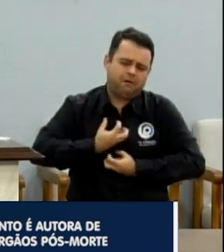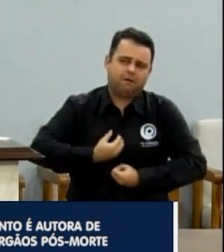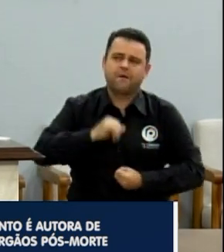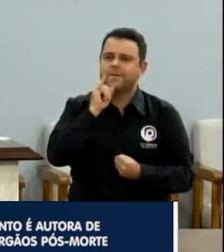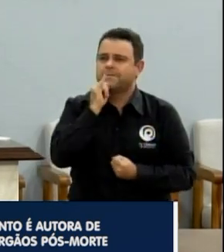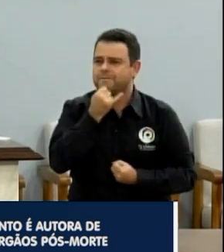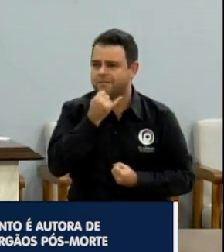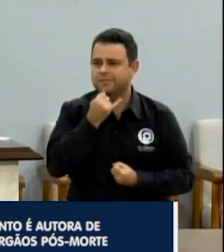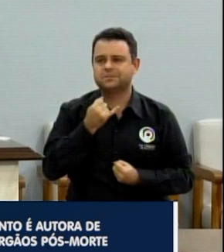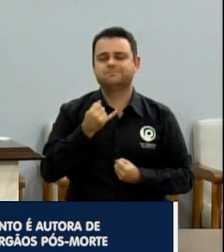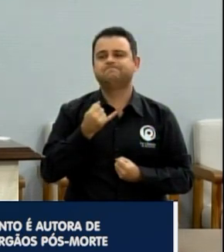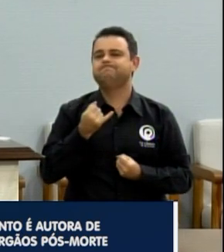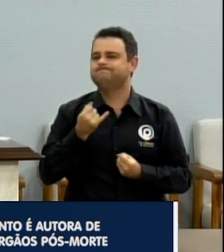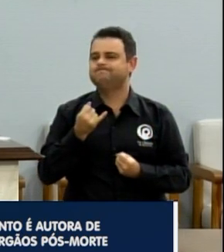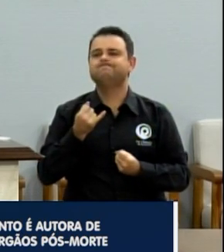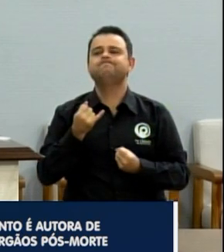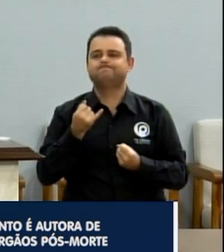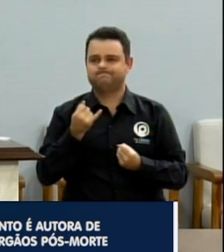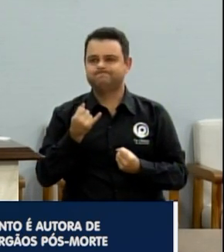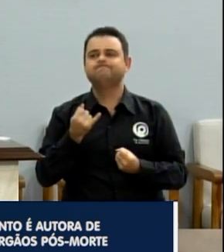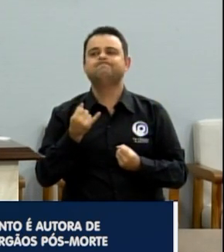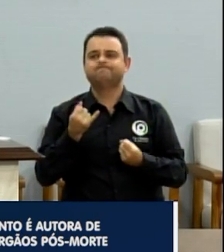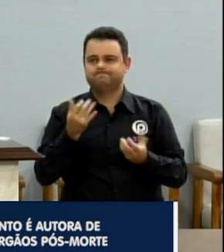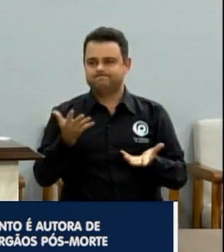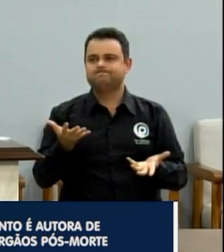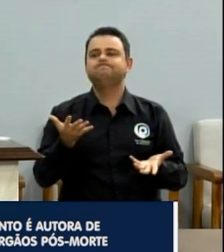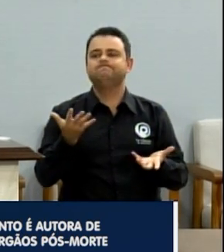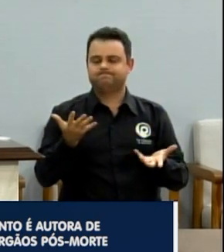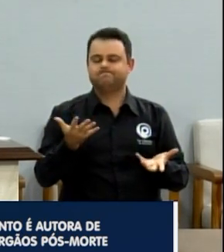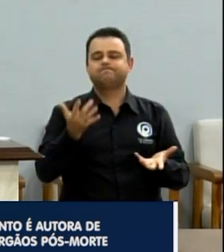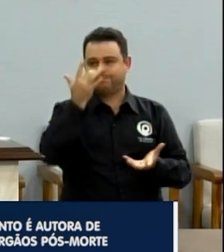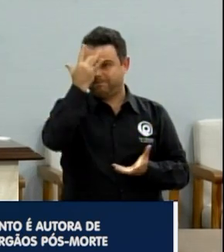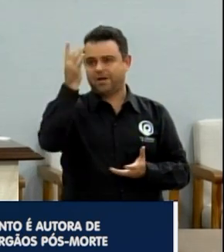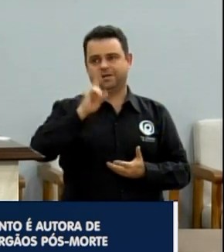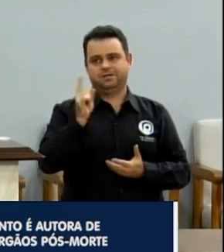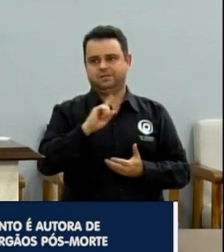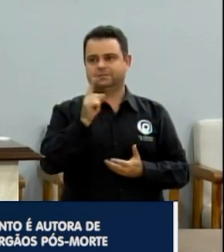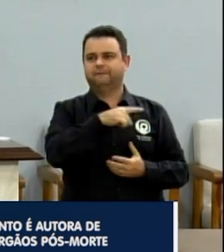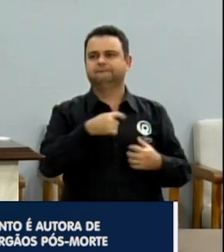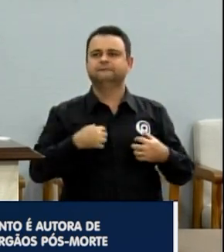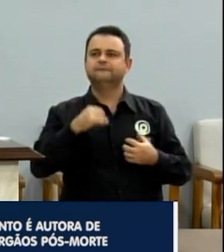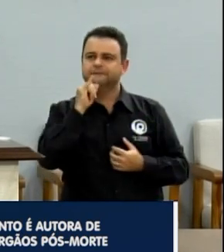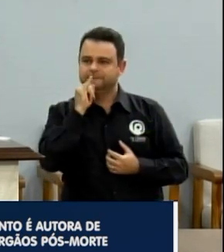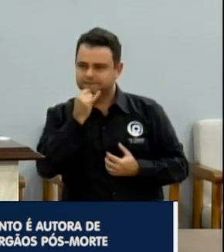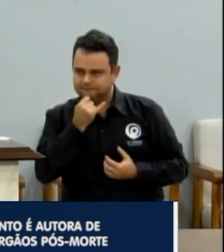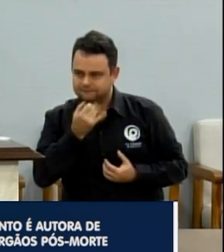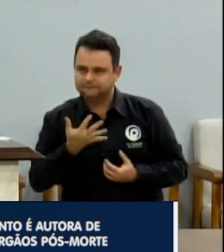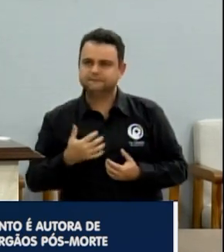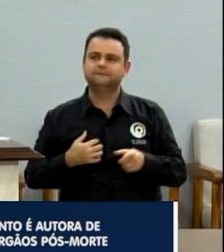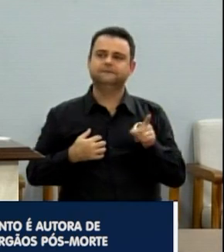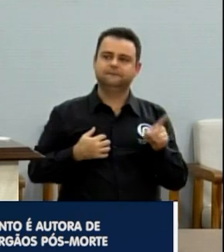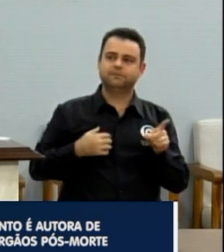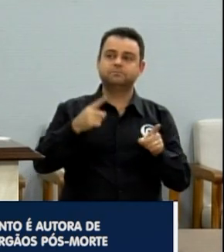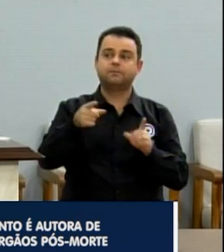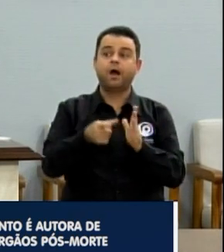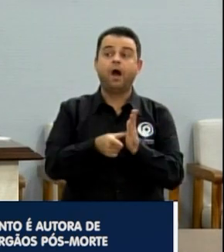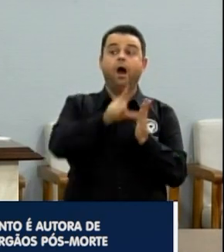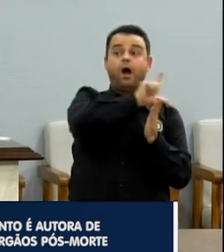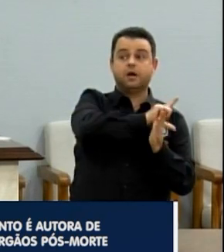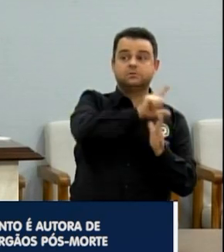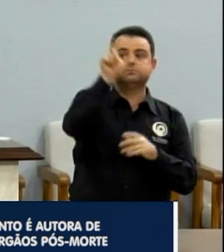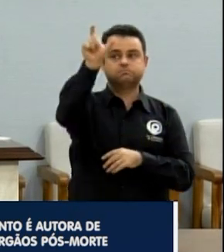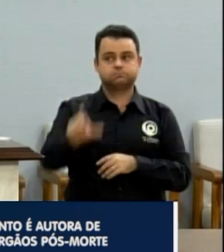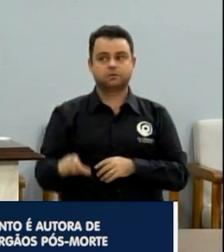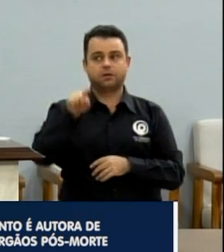ela de forma absoluta a decisão final acerca da doação de órgãos, sobretudo se o falecido manifestou a sua vontade em